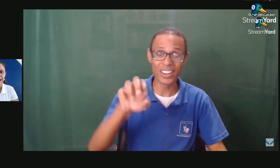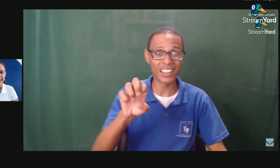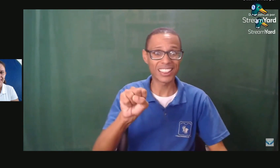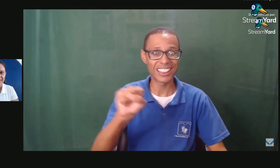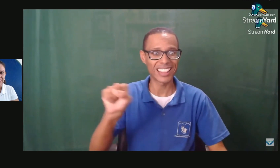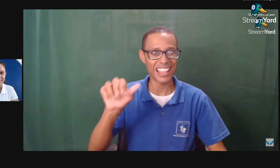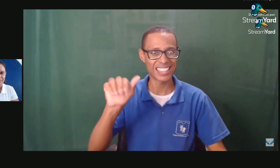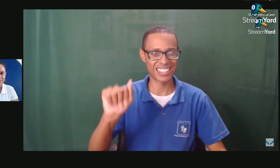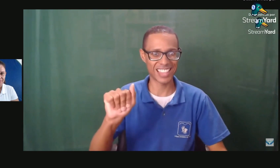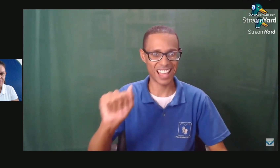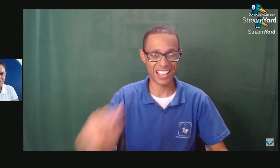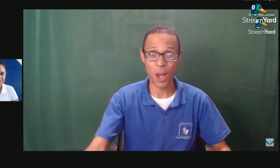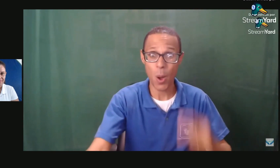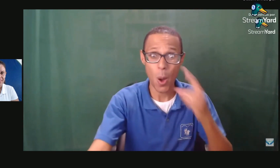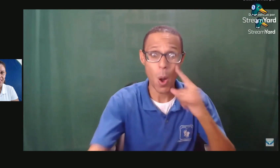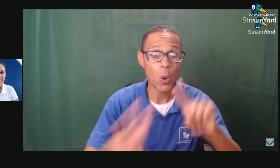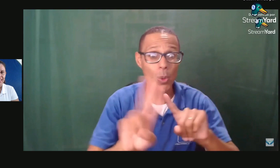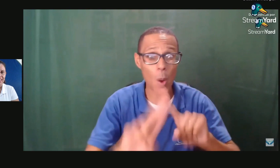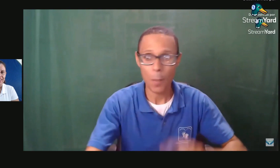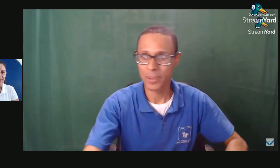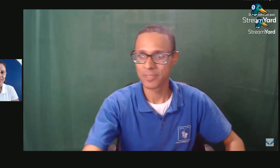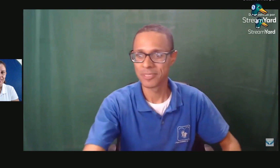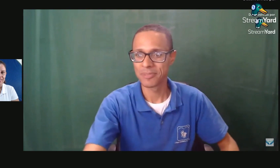doutora Vanessa,